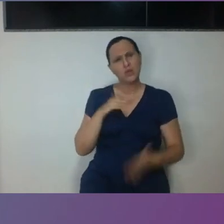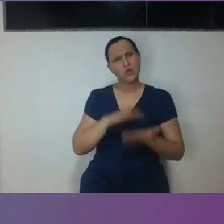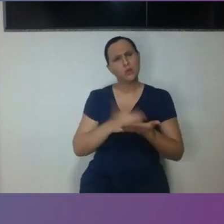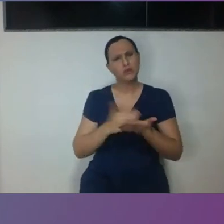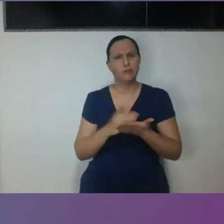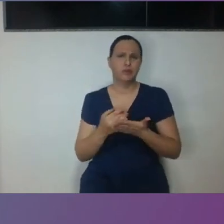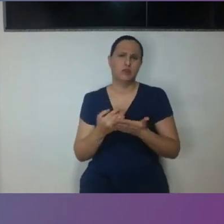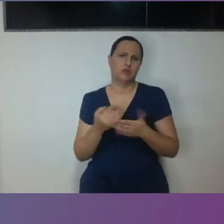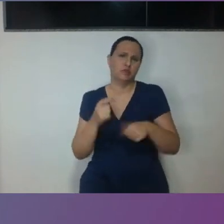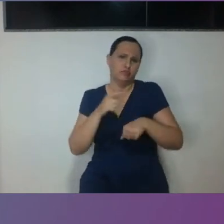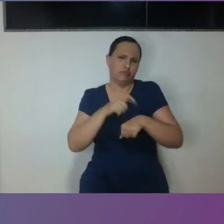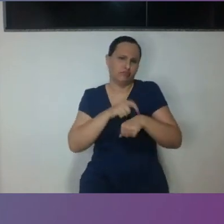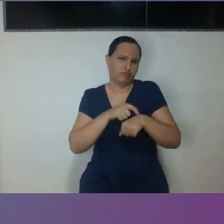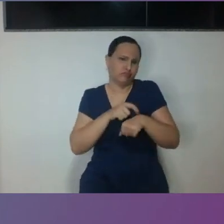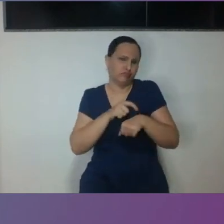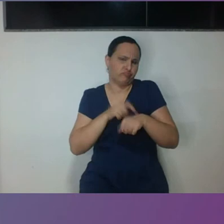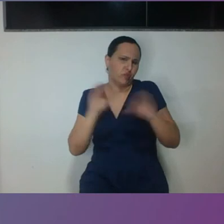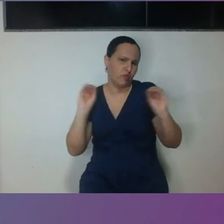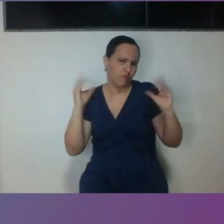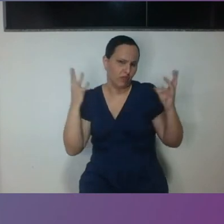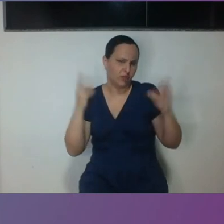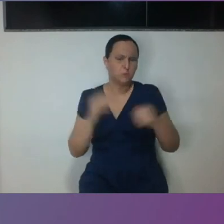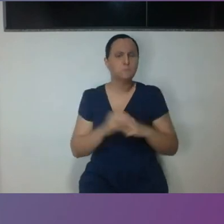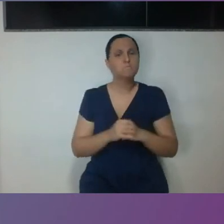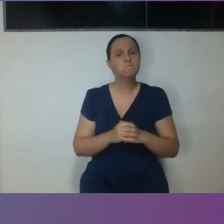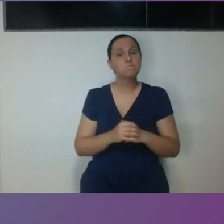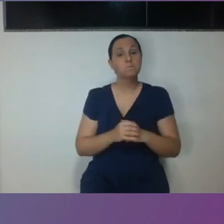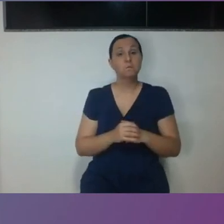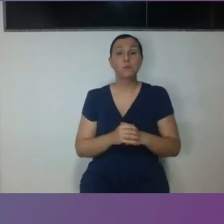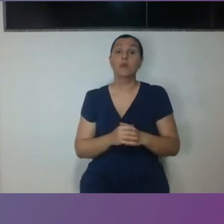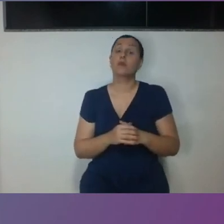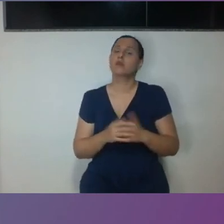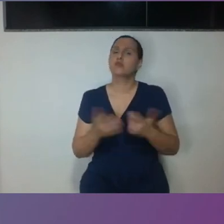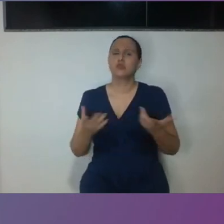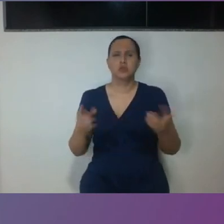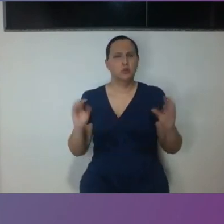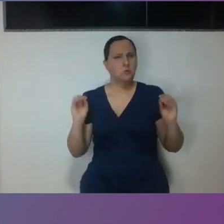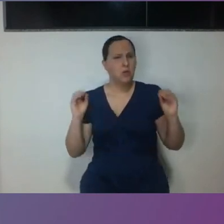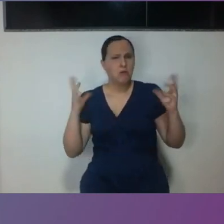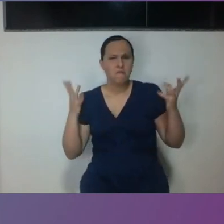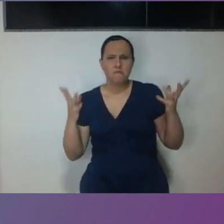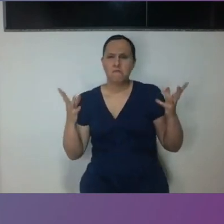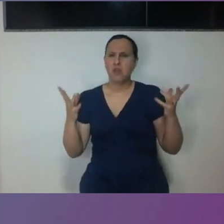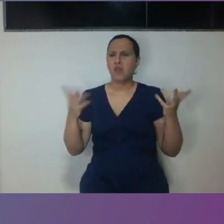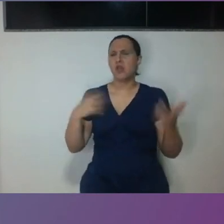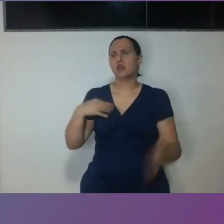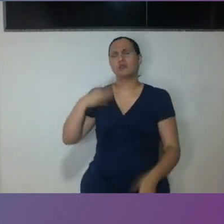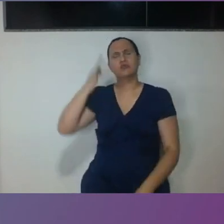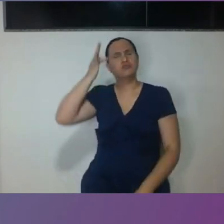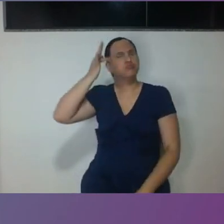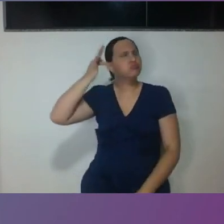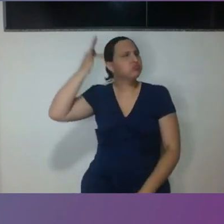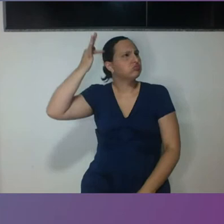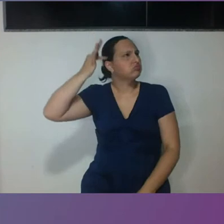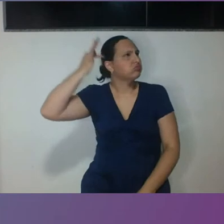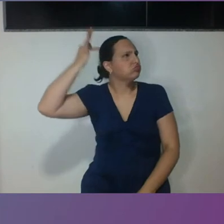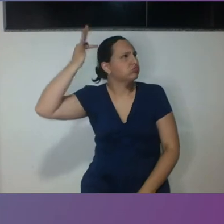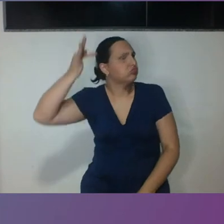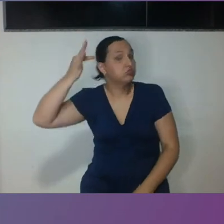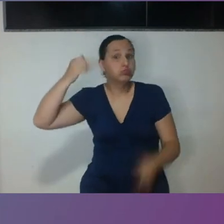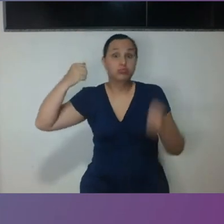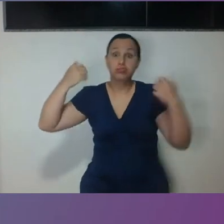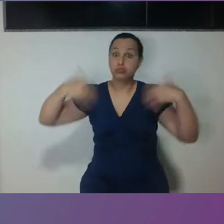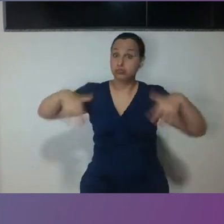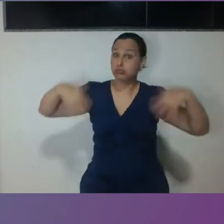evento, um evento altamente cognitivo, filosófico, sabe?